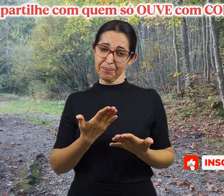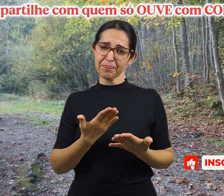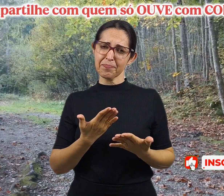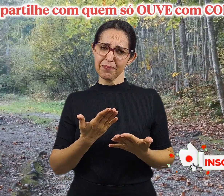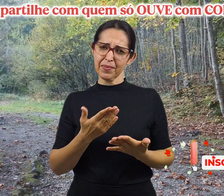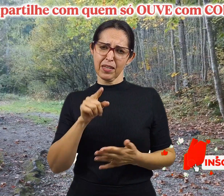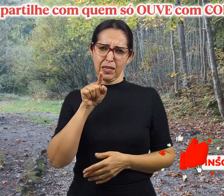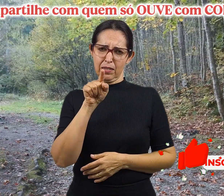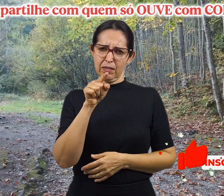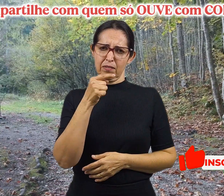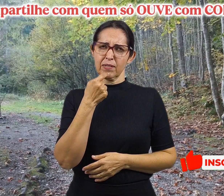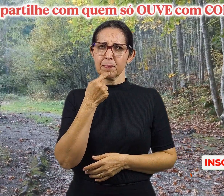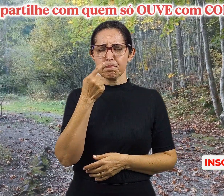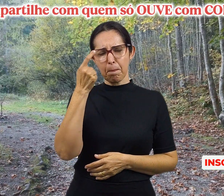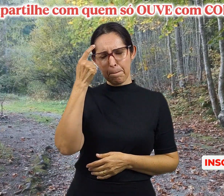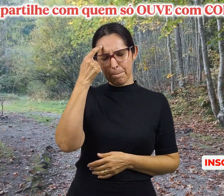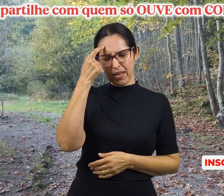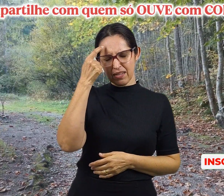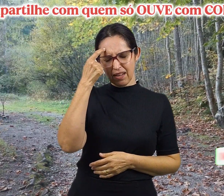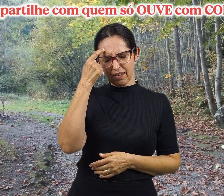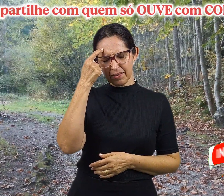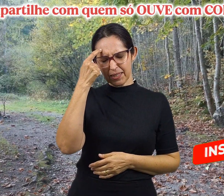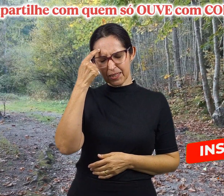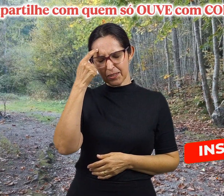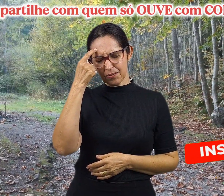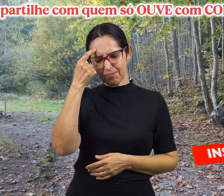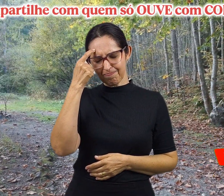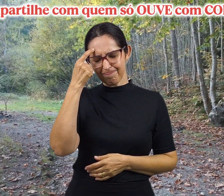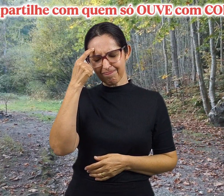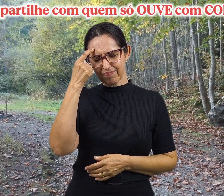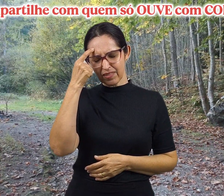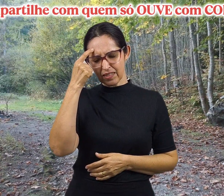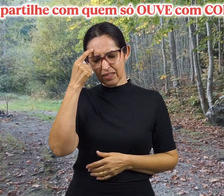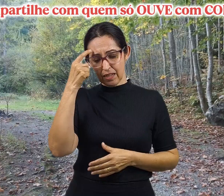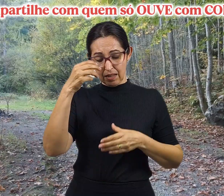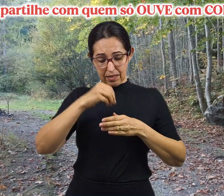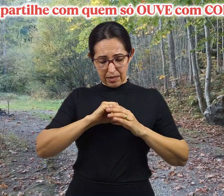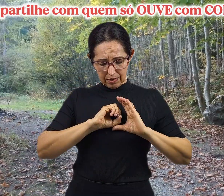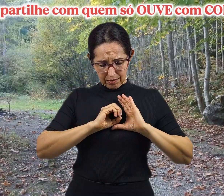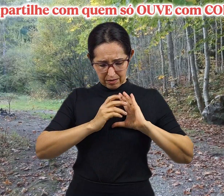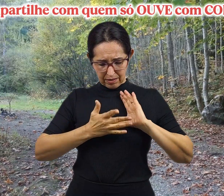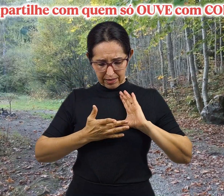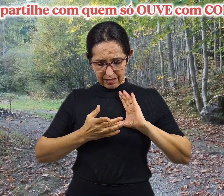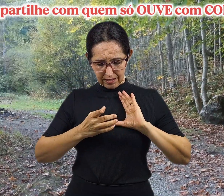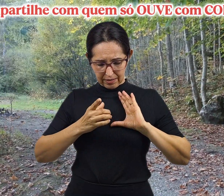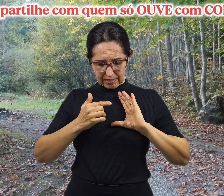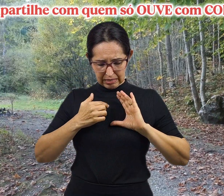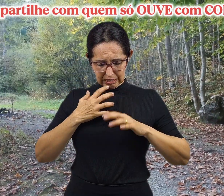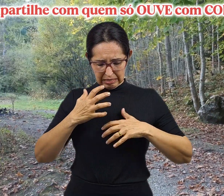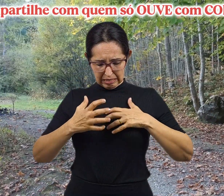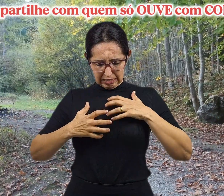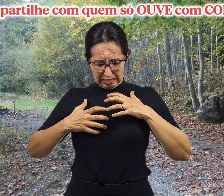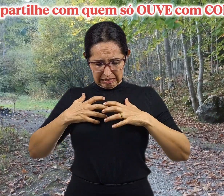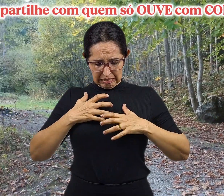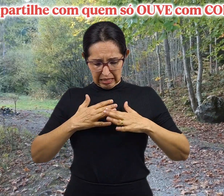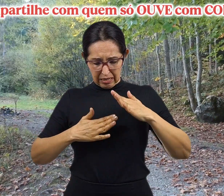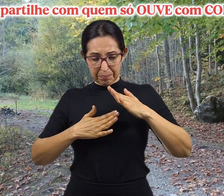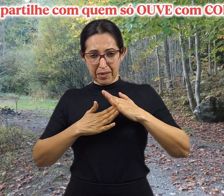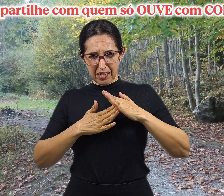conhece os seus pensamentos, as suas características, os seus conflitos, os seus limites, as suas